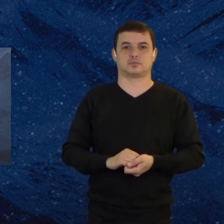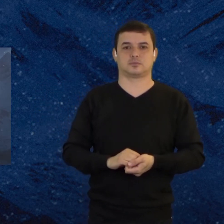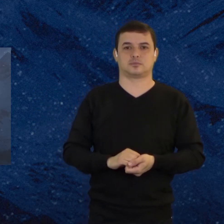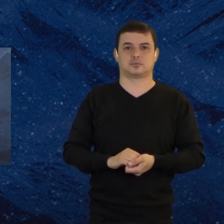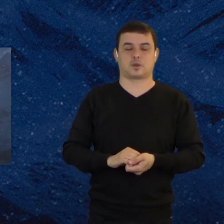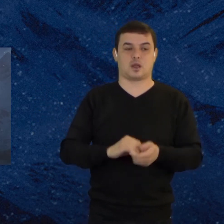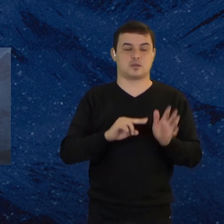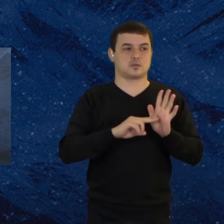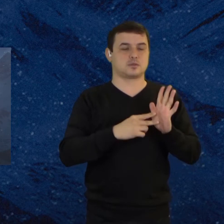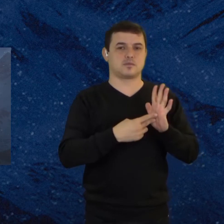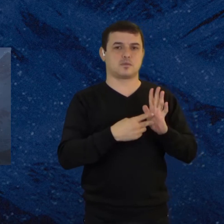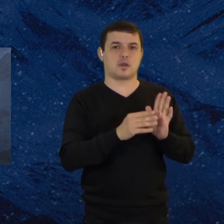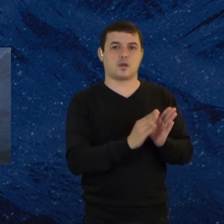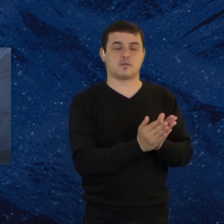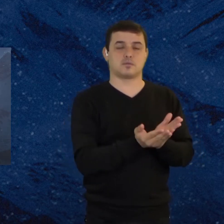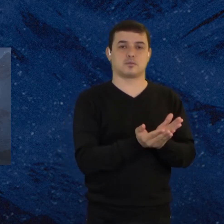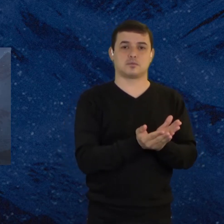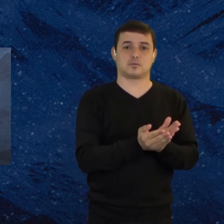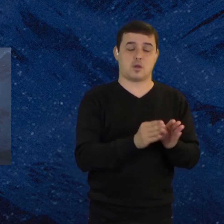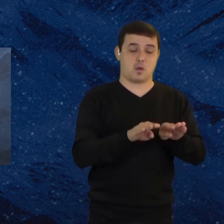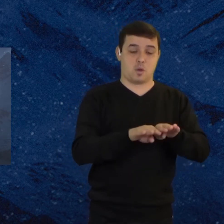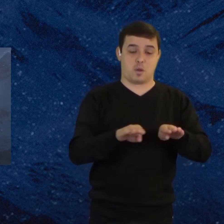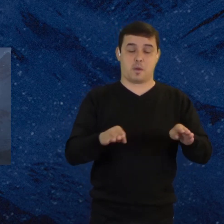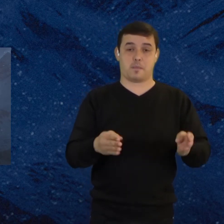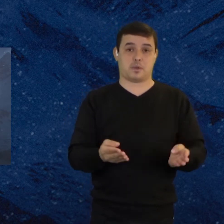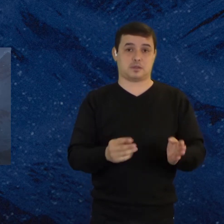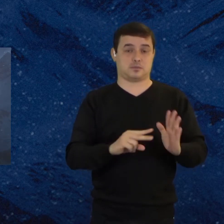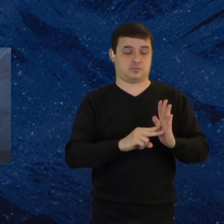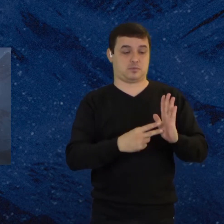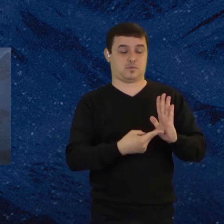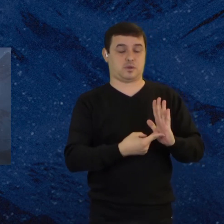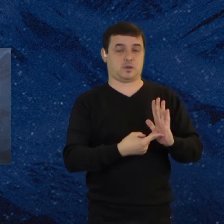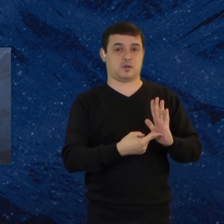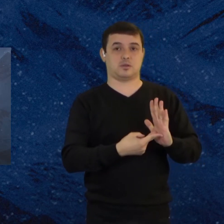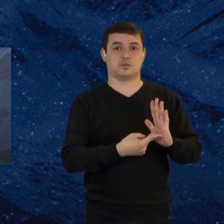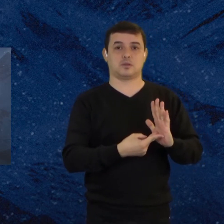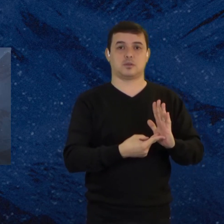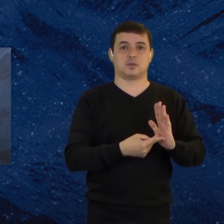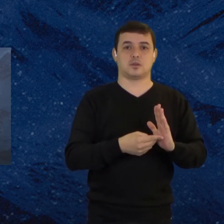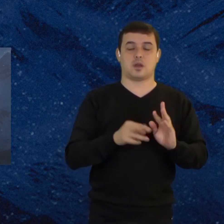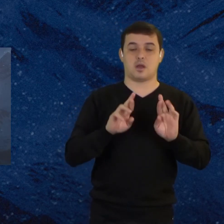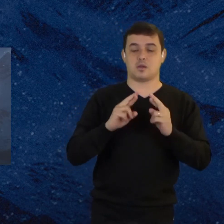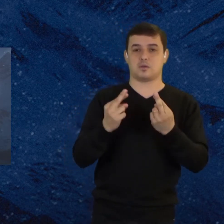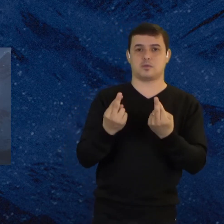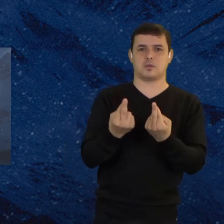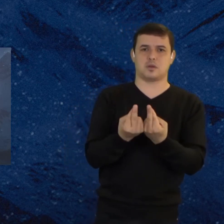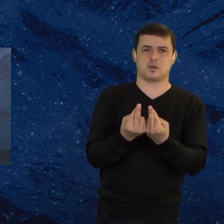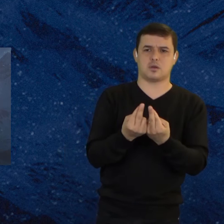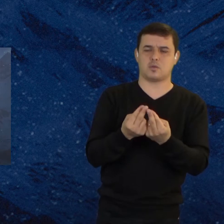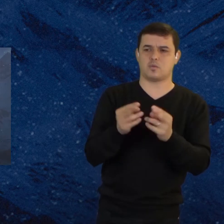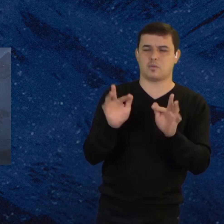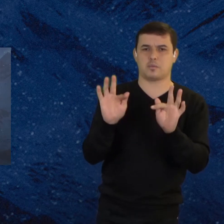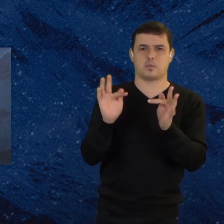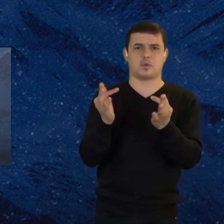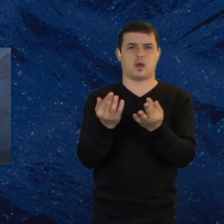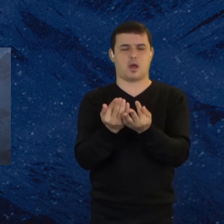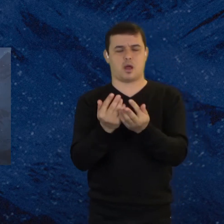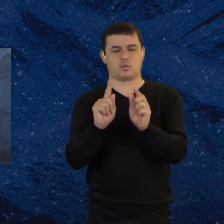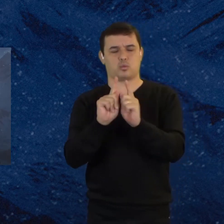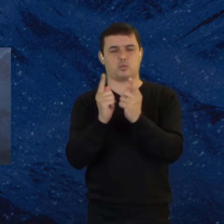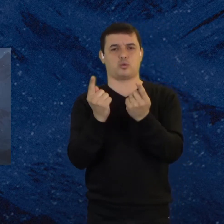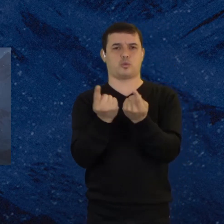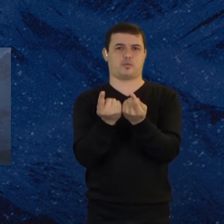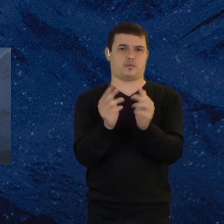igreja. A mesa representa as nossas reuniões, não é? Grupos familiares, reuniões menores, de casas, porque ali tem os